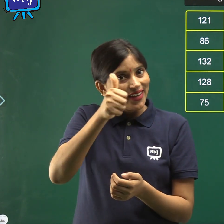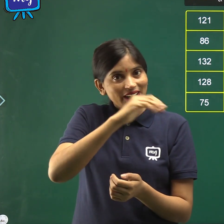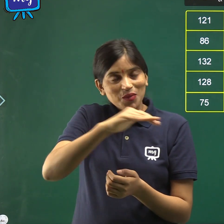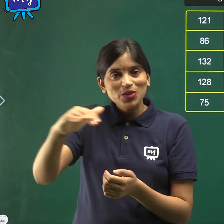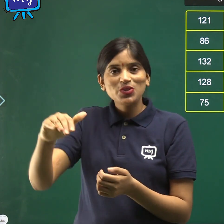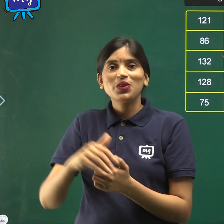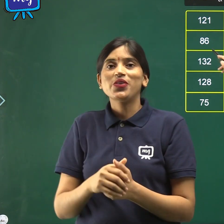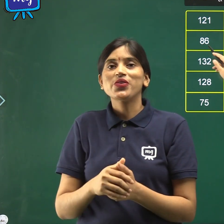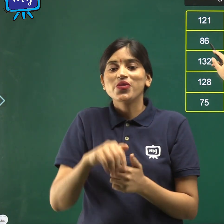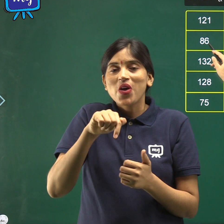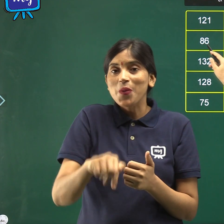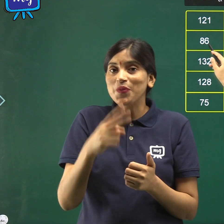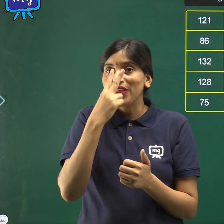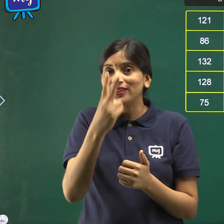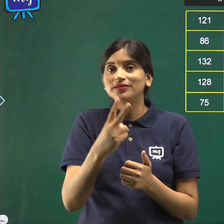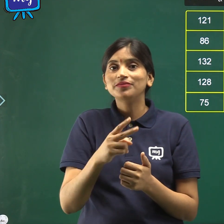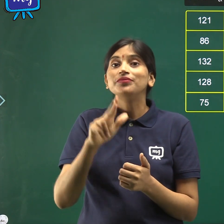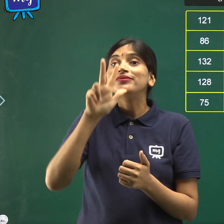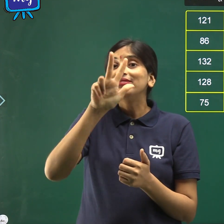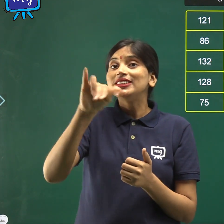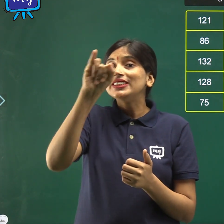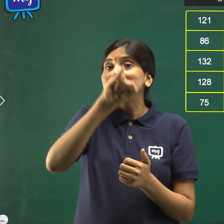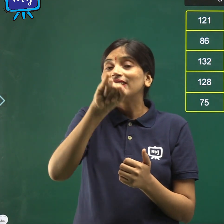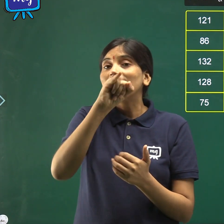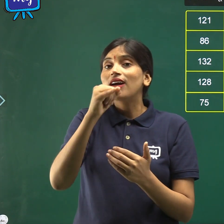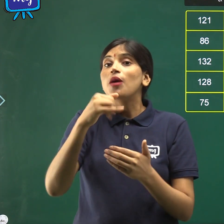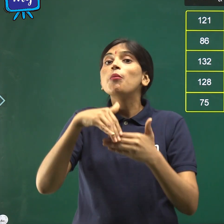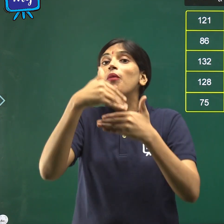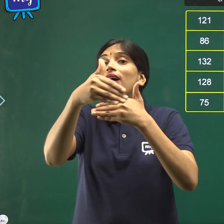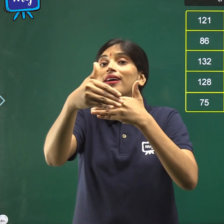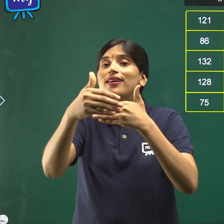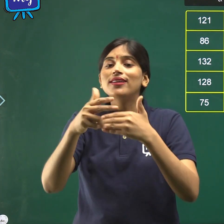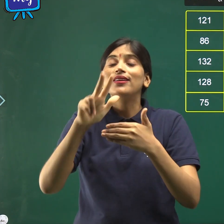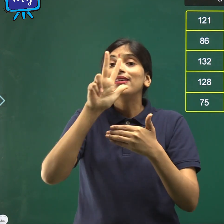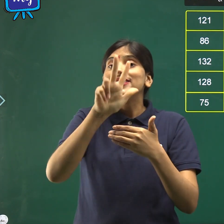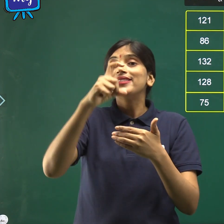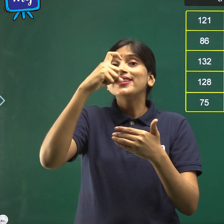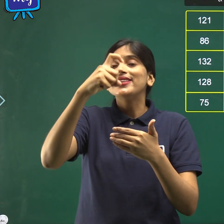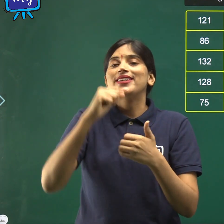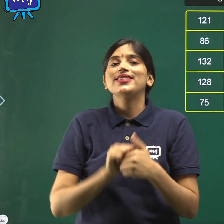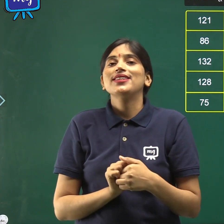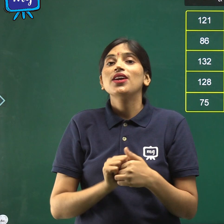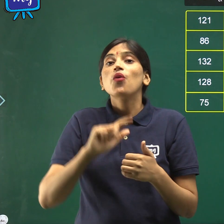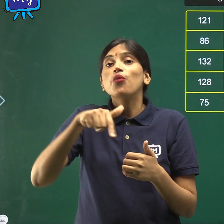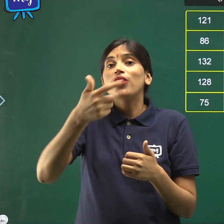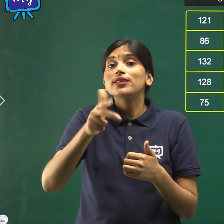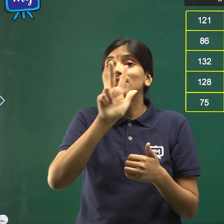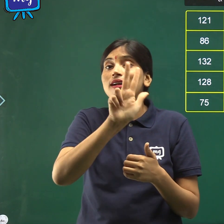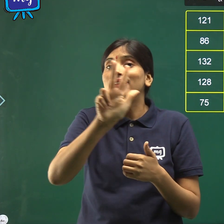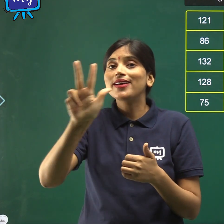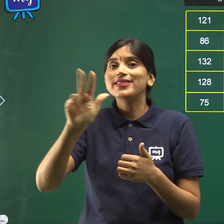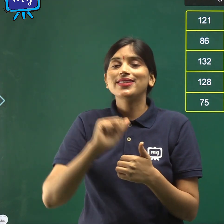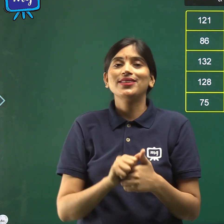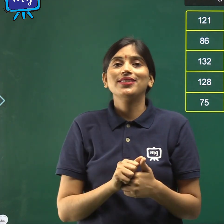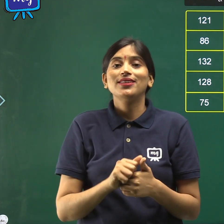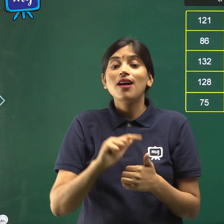बच्चों, अब देखो 86, 86 के बाद 87, फिर